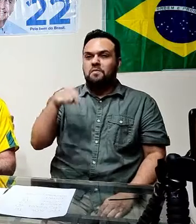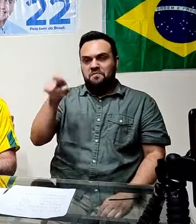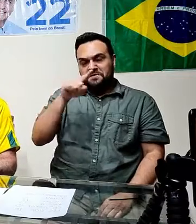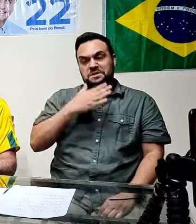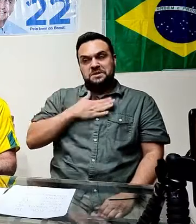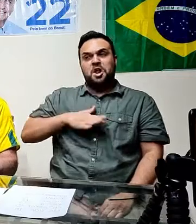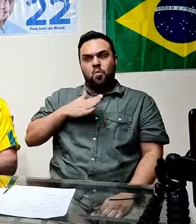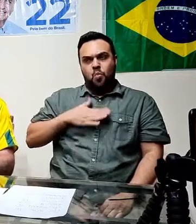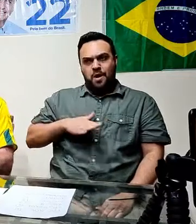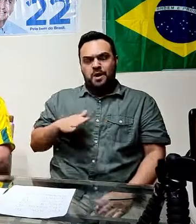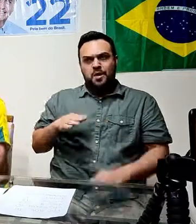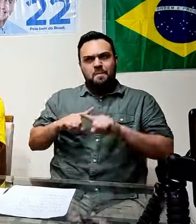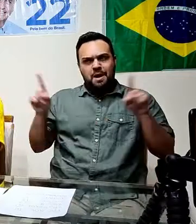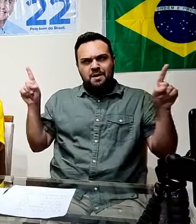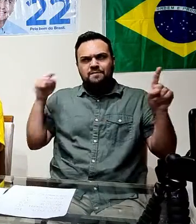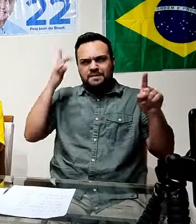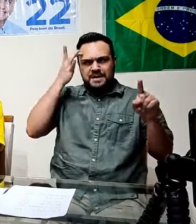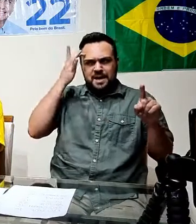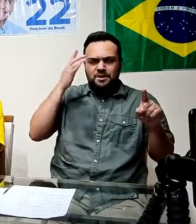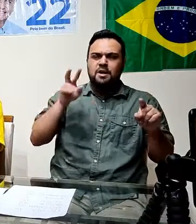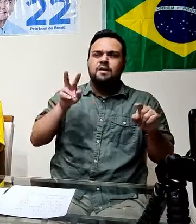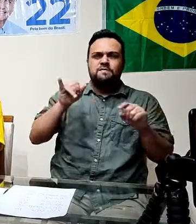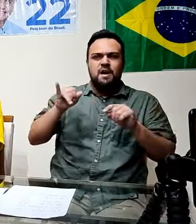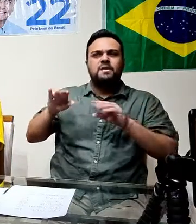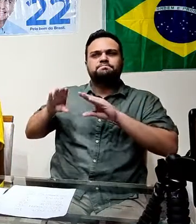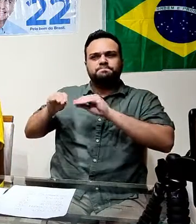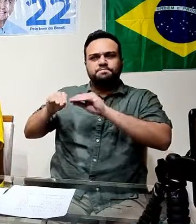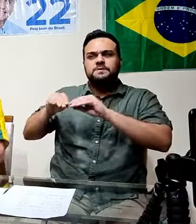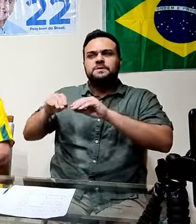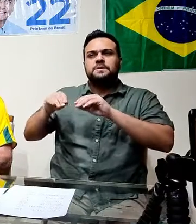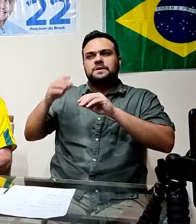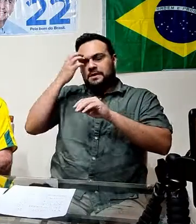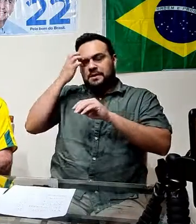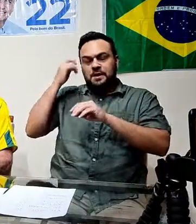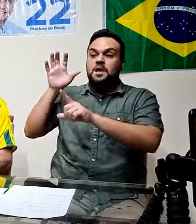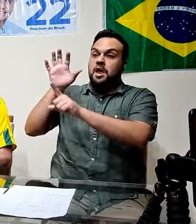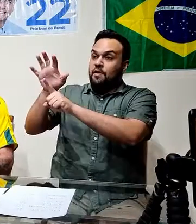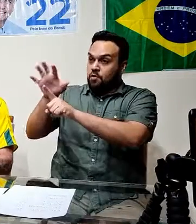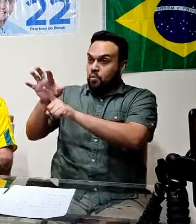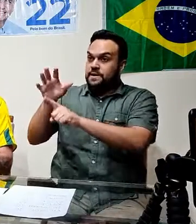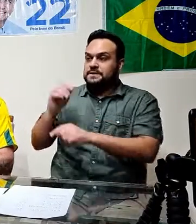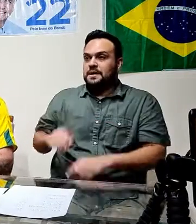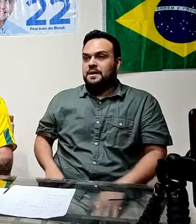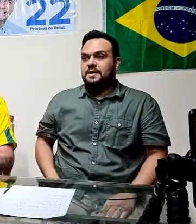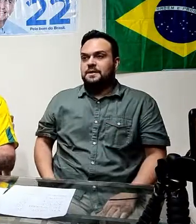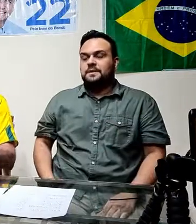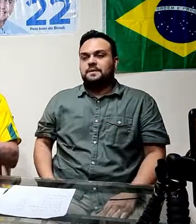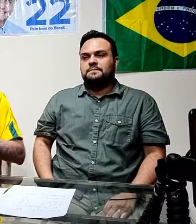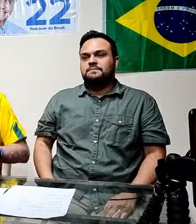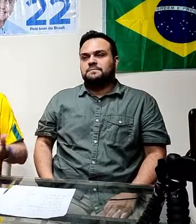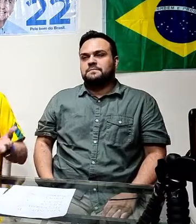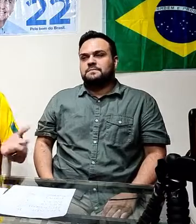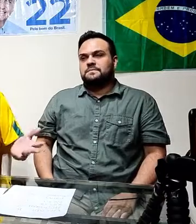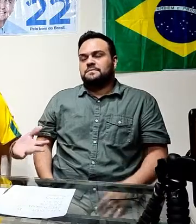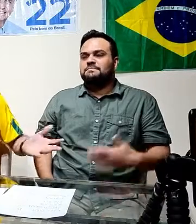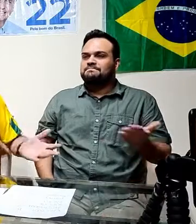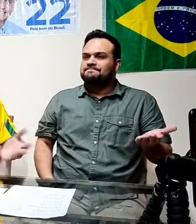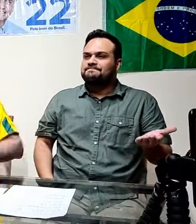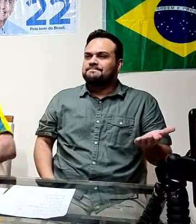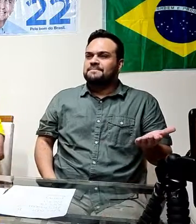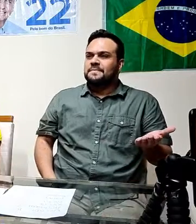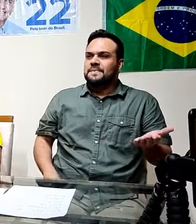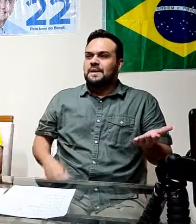tranquilo. Mas você acha que vai influenciar? Não bote quem quer te prejudicar na cadeira que no